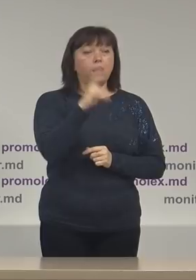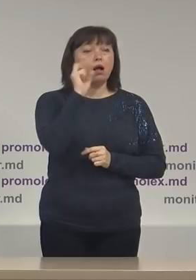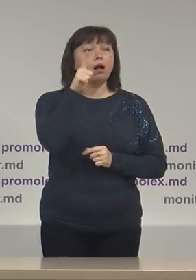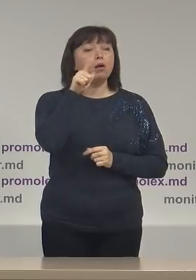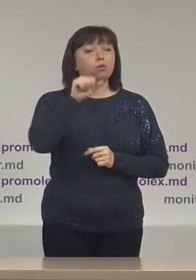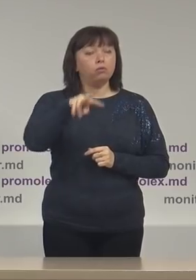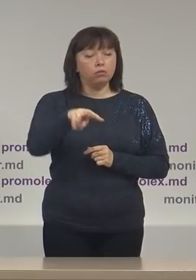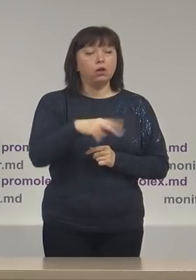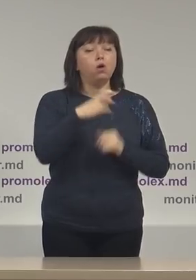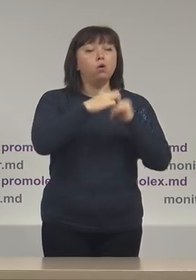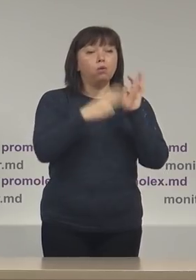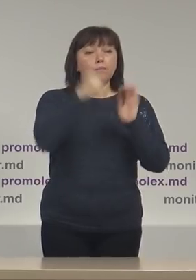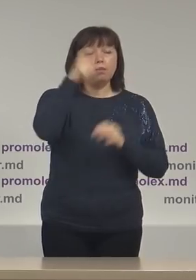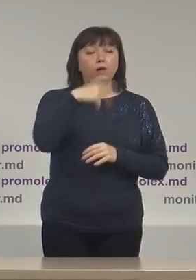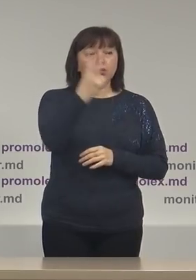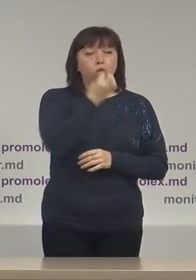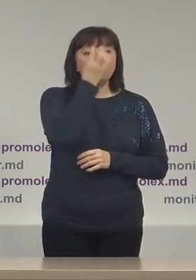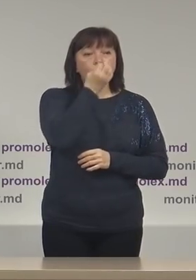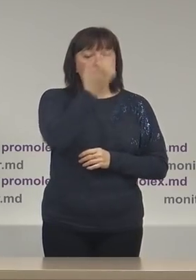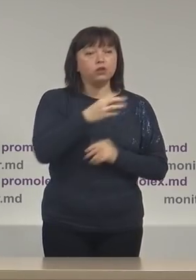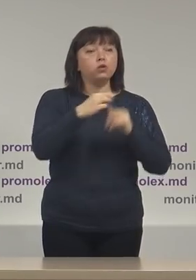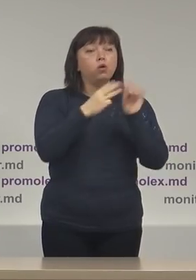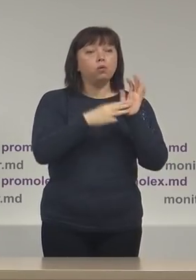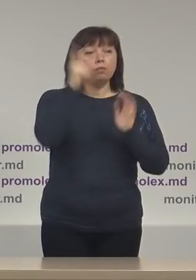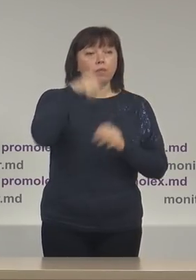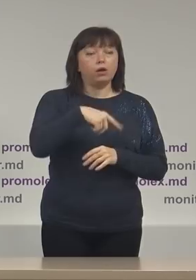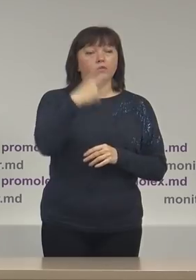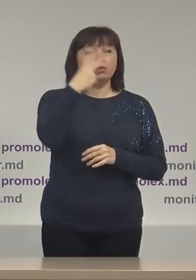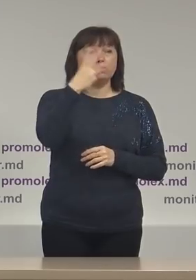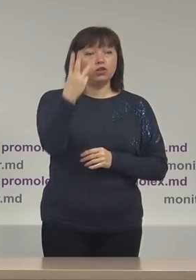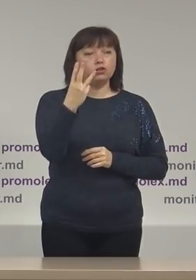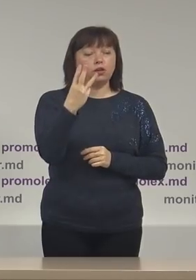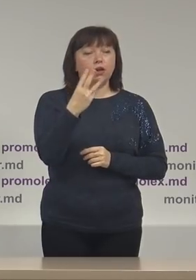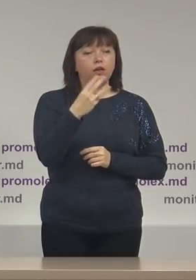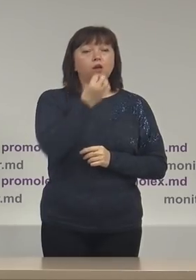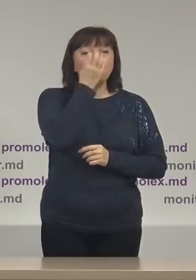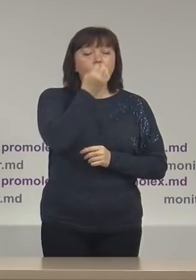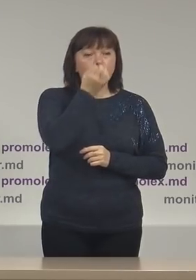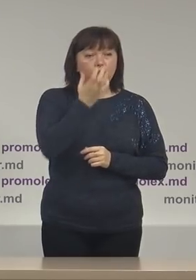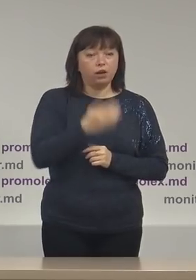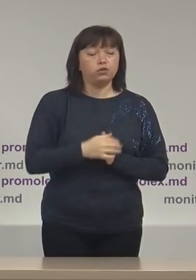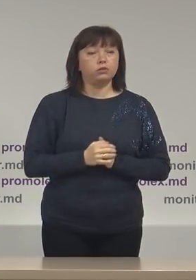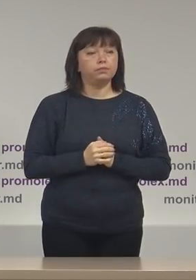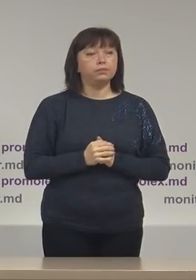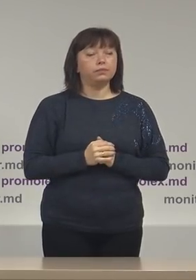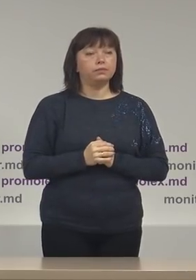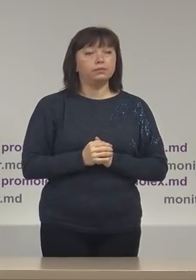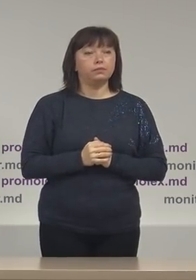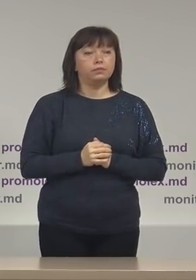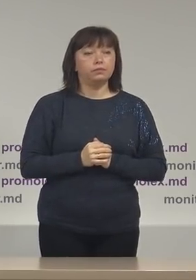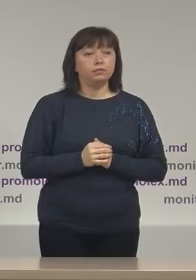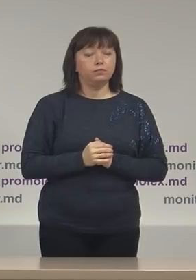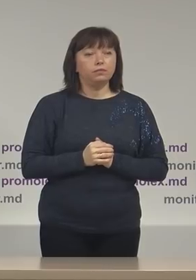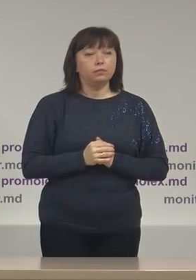Cahul, 18-2 Florești, 18-23 Florești cu Hurești de Sus.